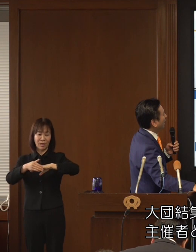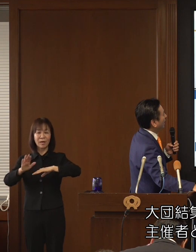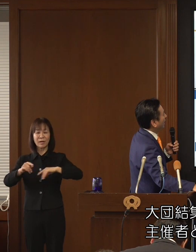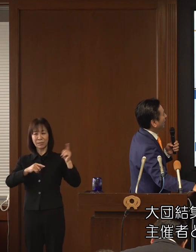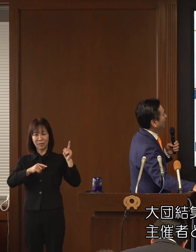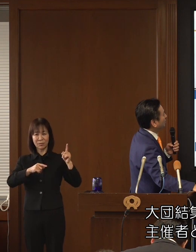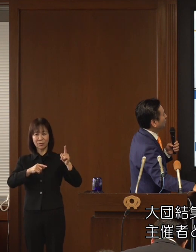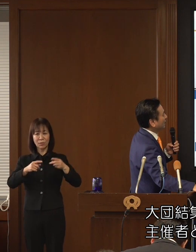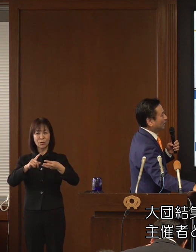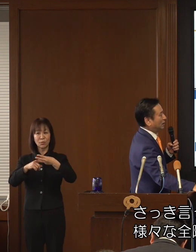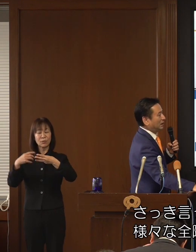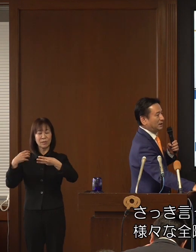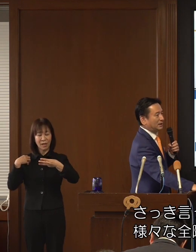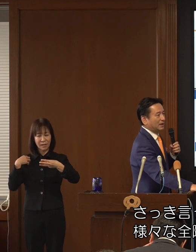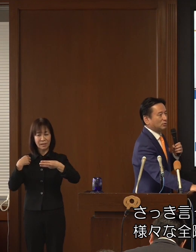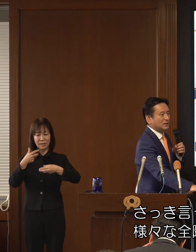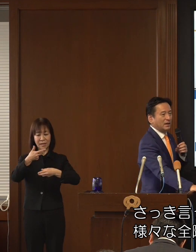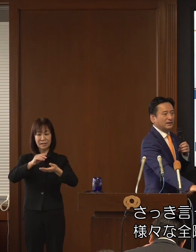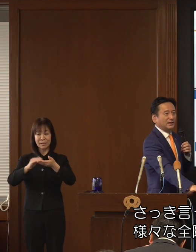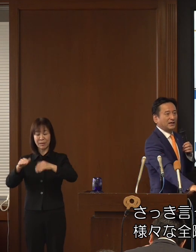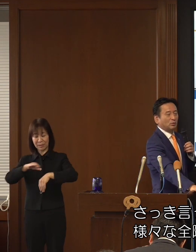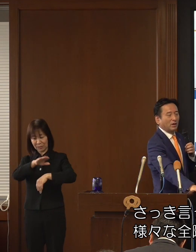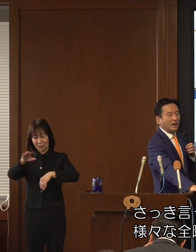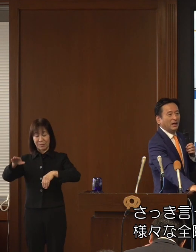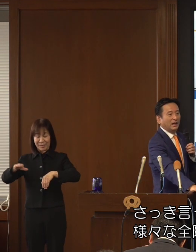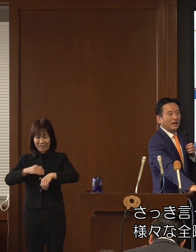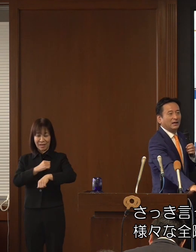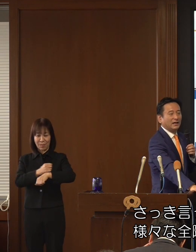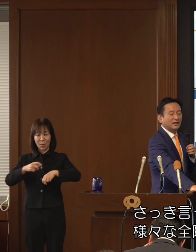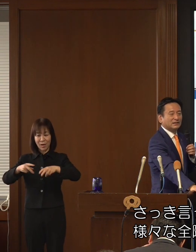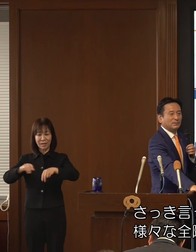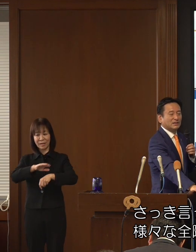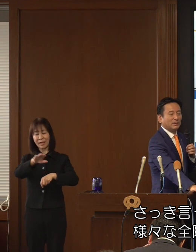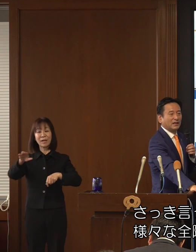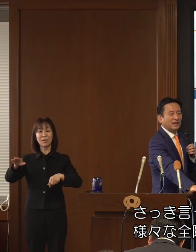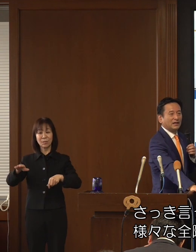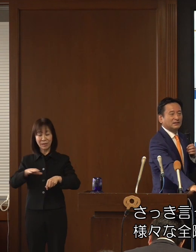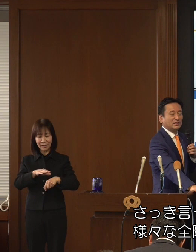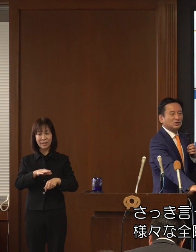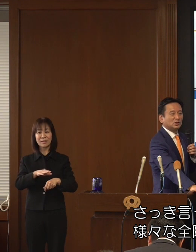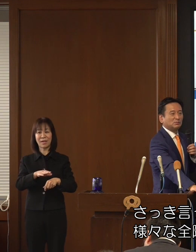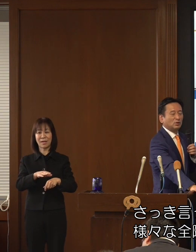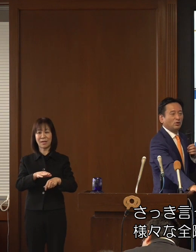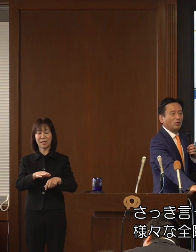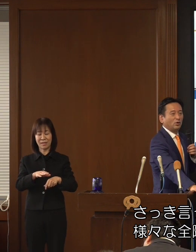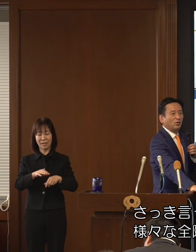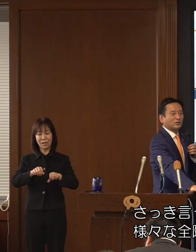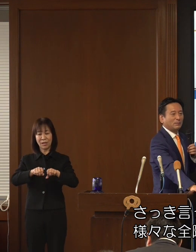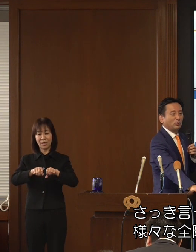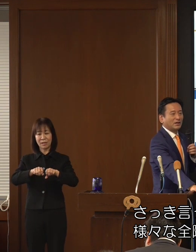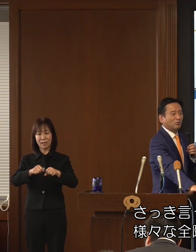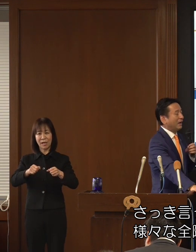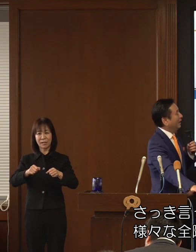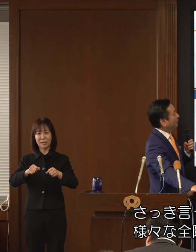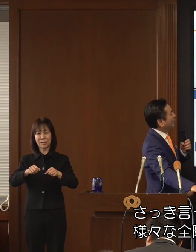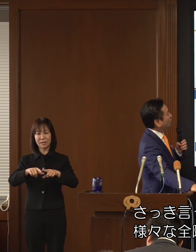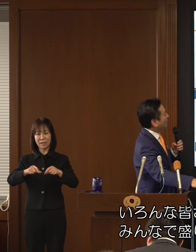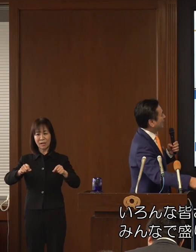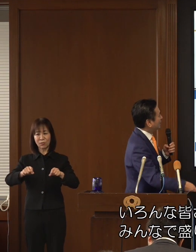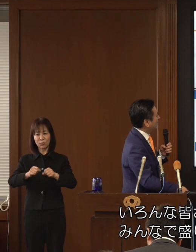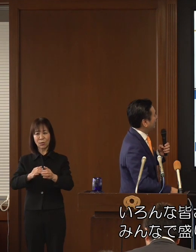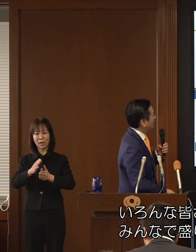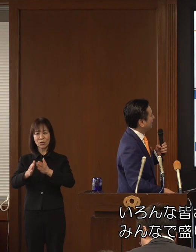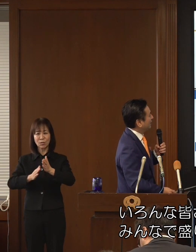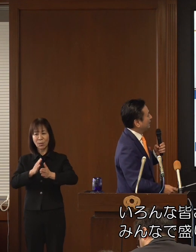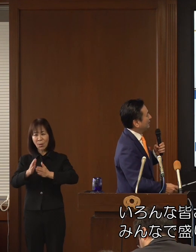さんとか、さっき言ったサガンティアとか、さまざまな全勝スポのサポーターとか、い